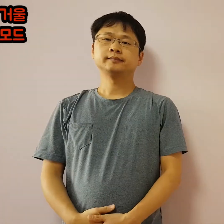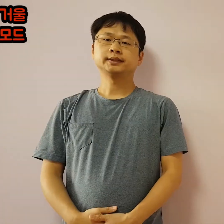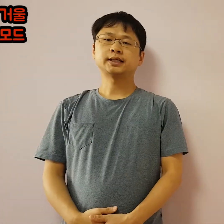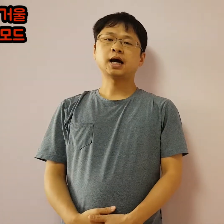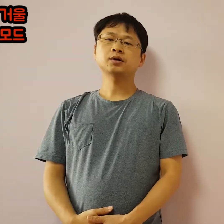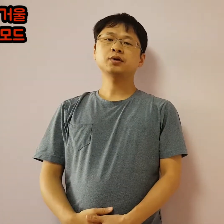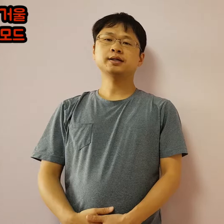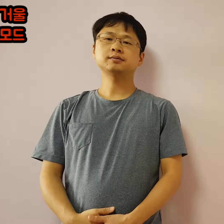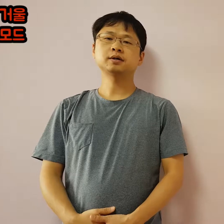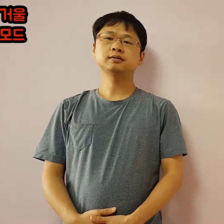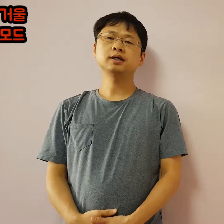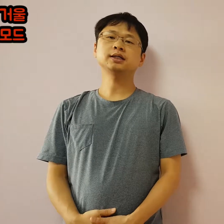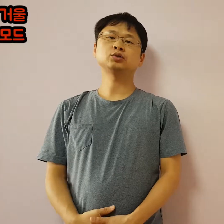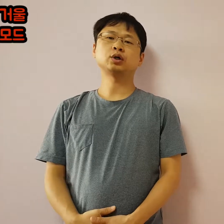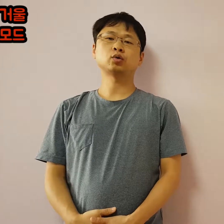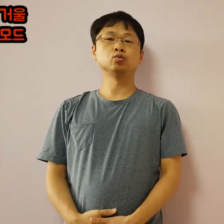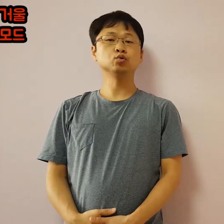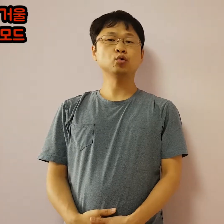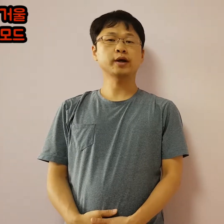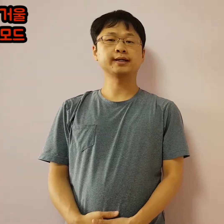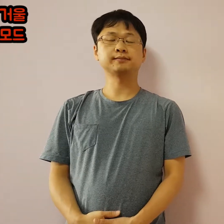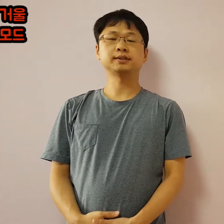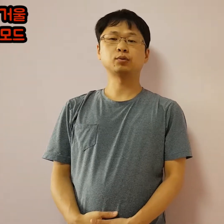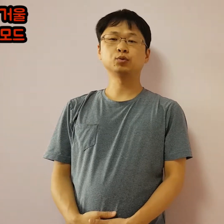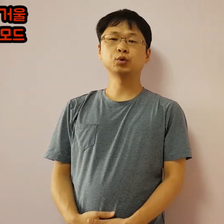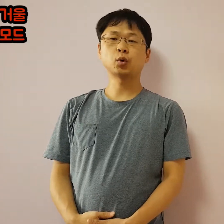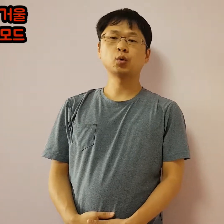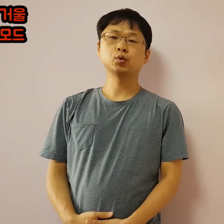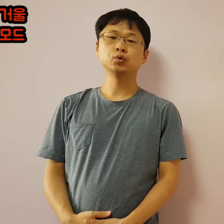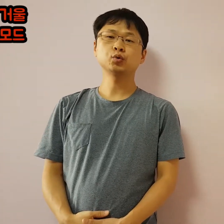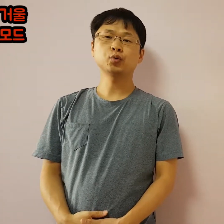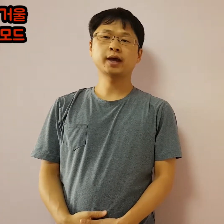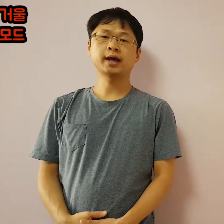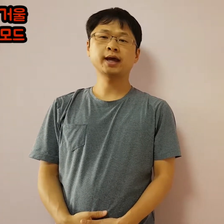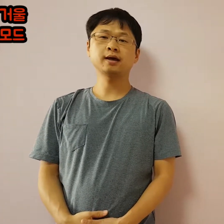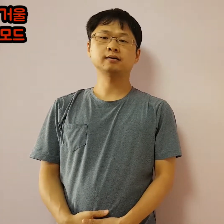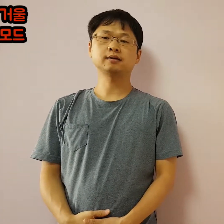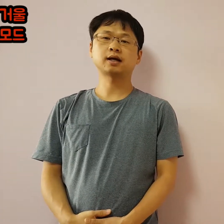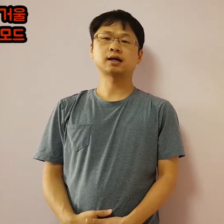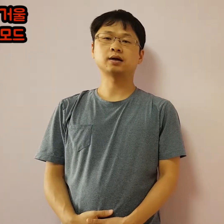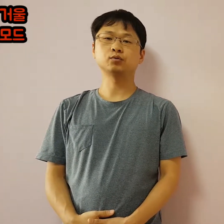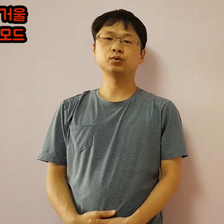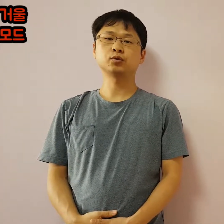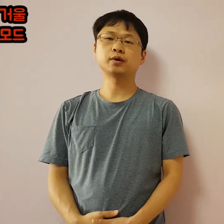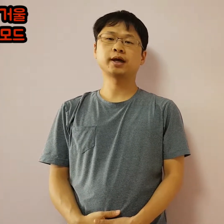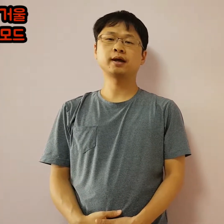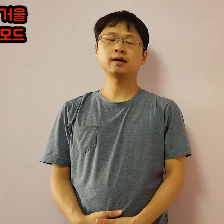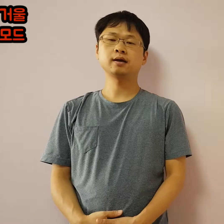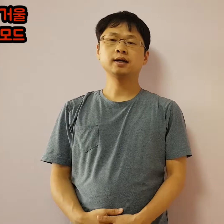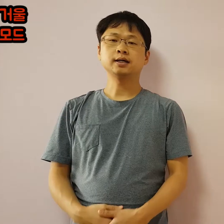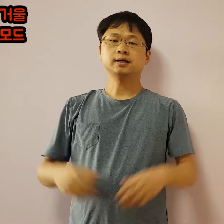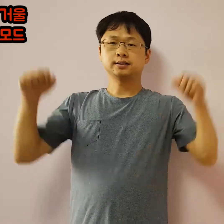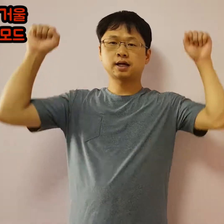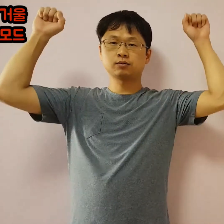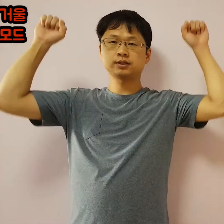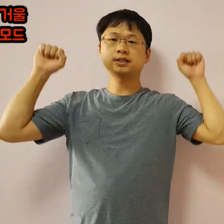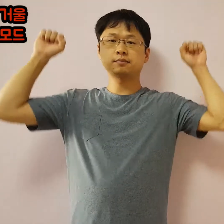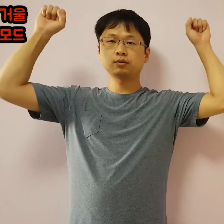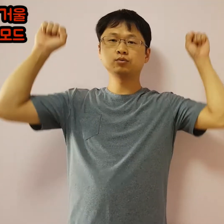자, 학교에 있으면 큰 행사 중에 또 운동회가 있습니다. 운동회 어떻게 할까요? 운동회. 자, 우리 지난번에